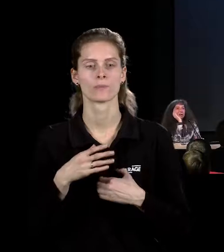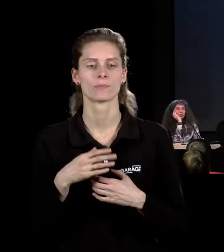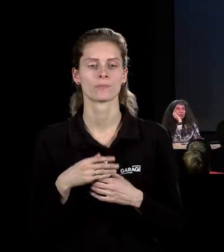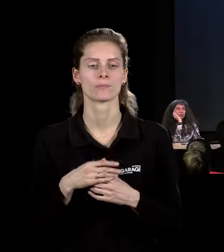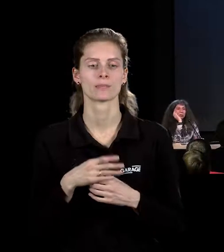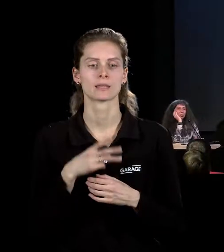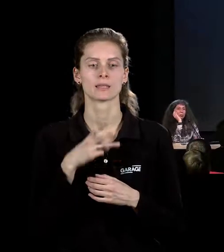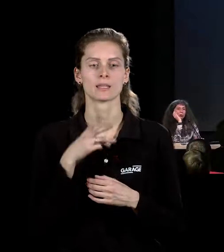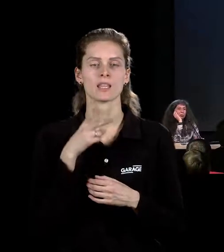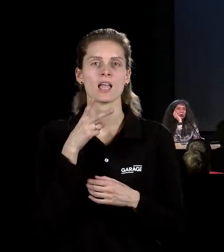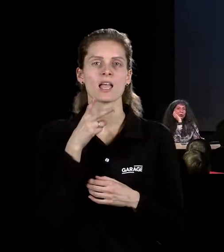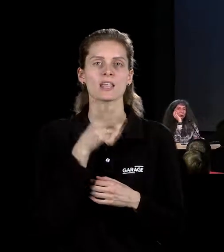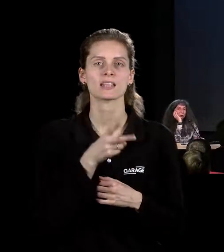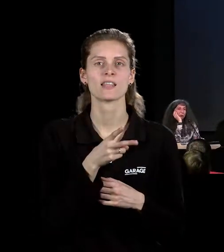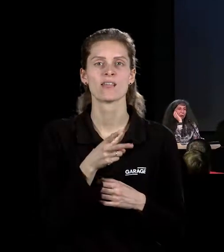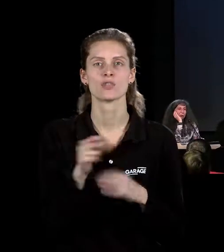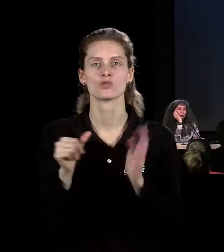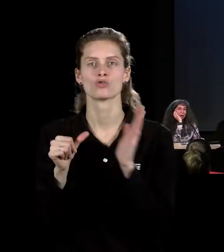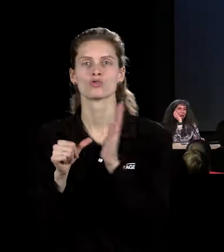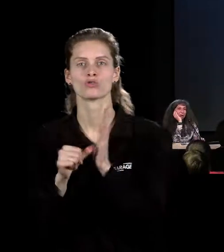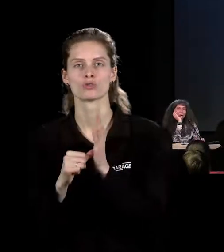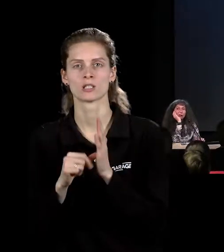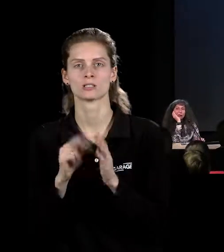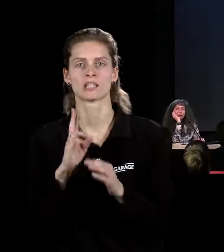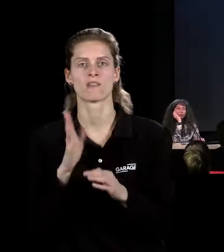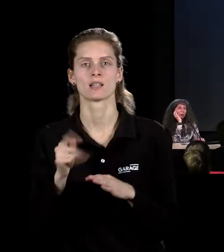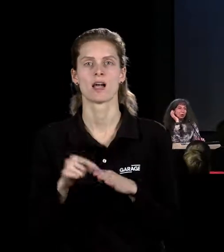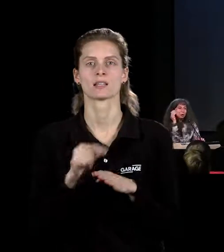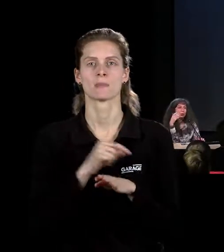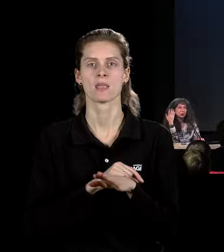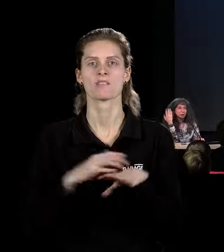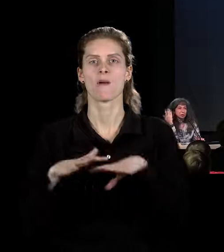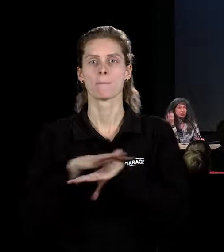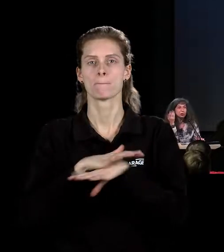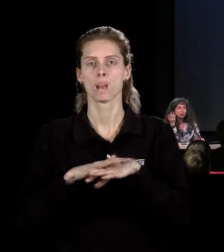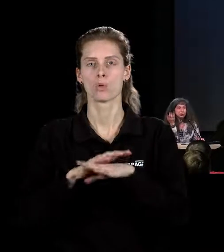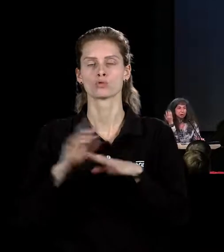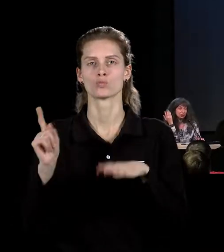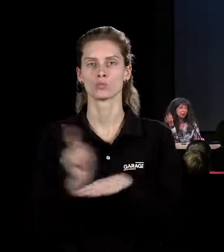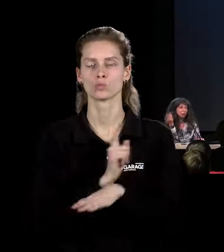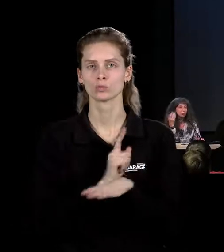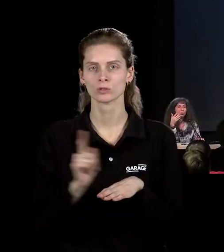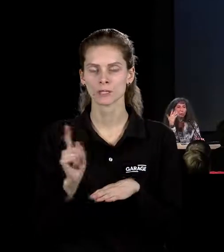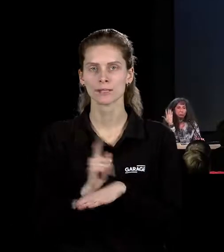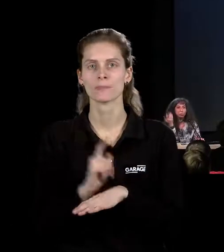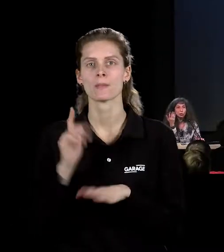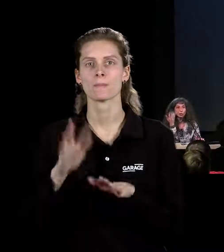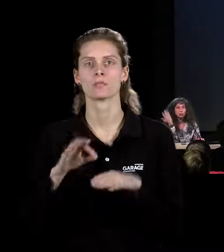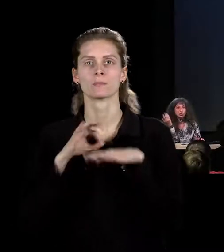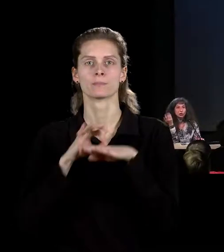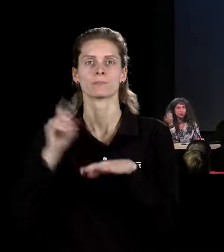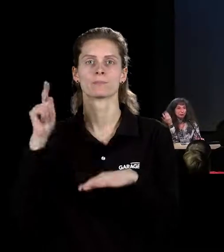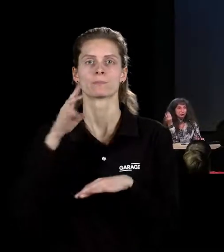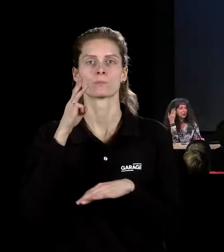3006 квадратных метров, это площадь музея, в котором это происходило. Происходило это в Токио, это как раз вот публичная акция, он